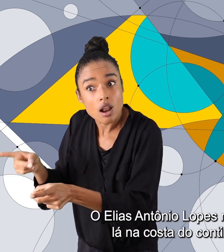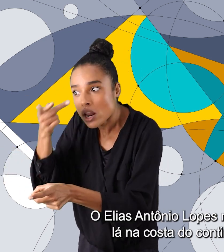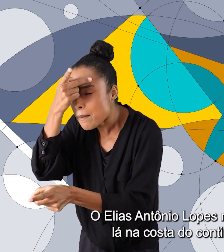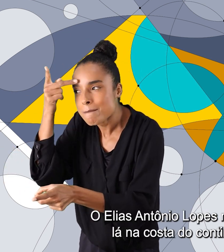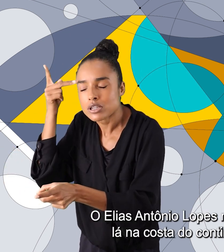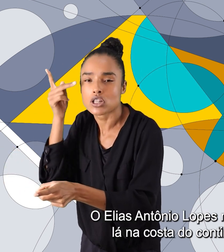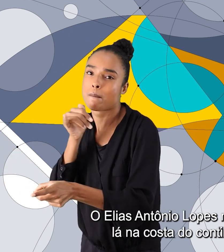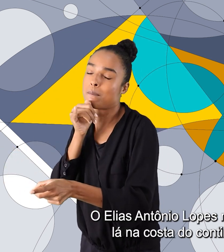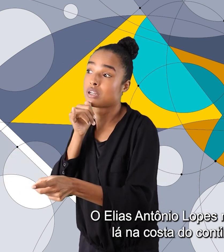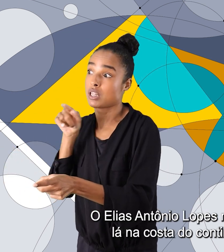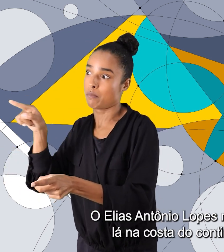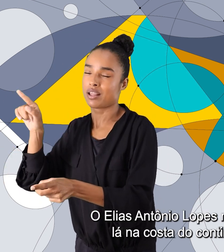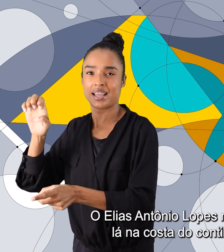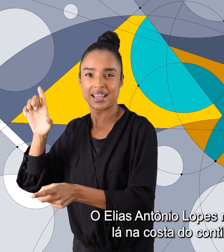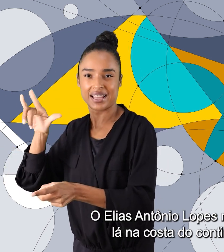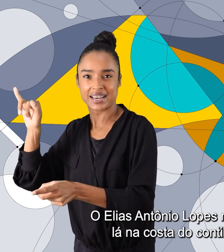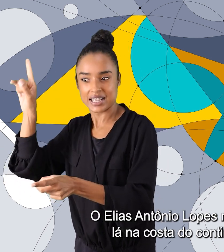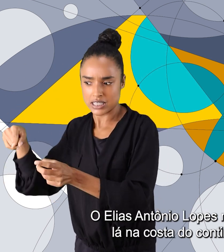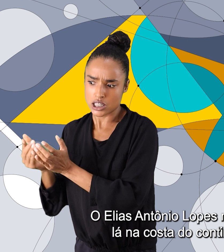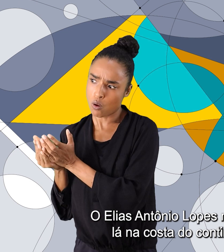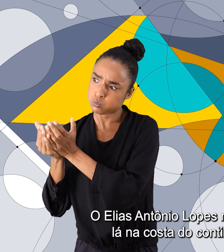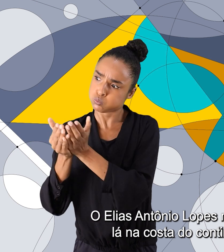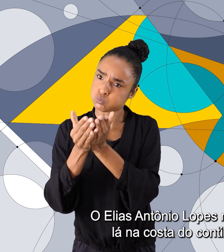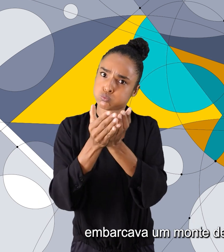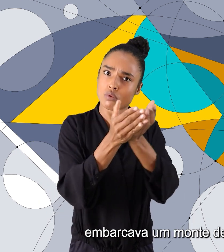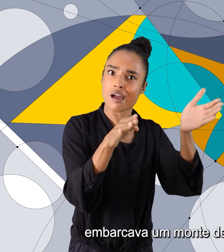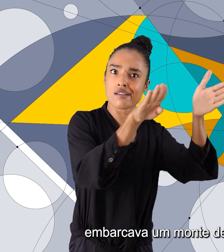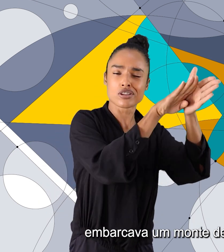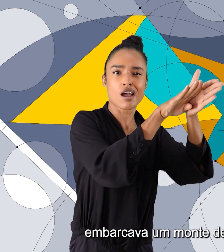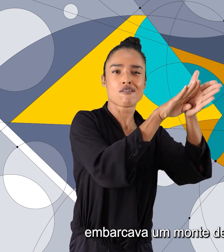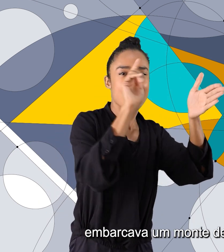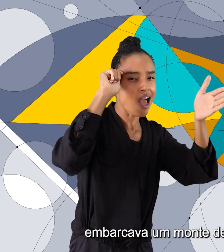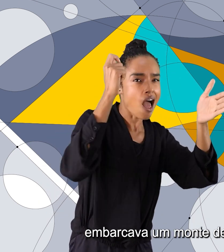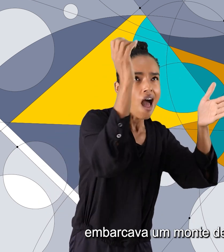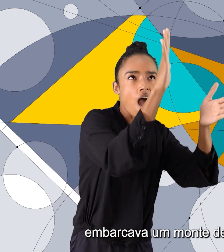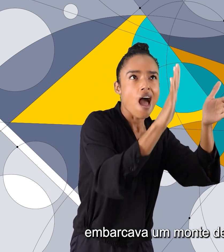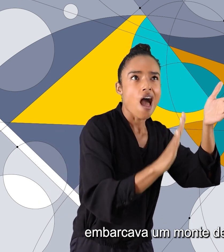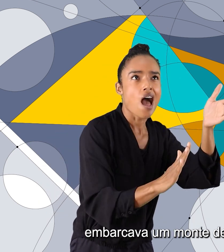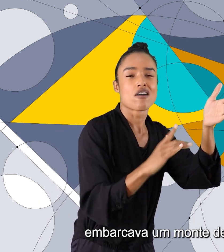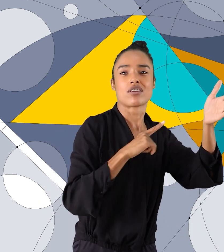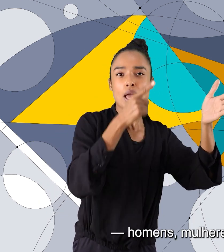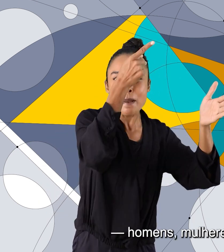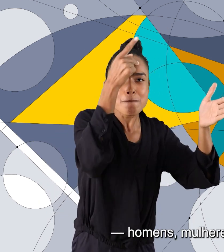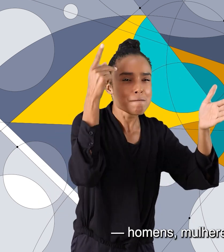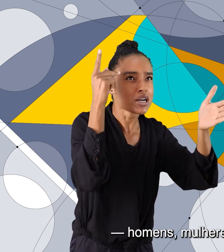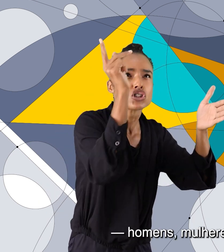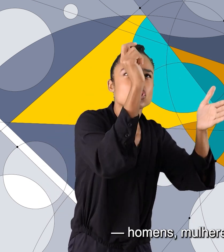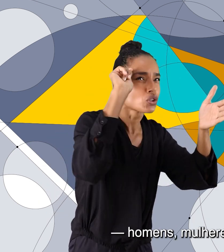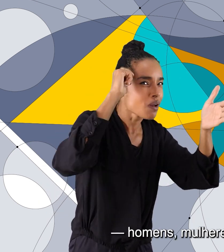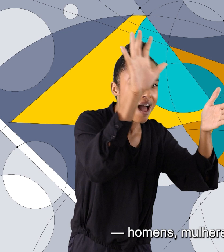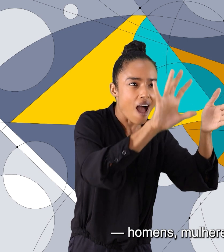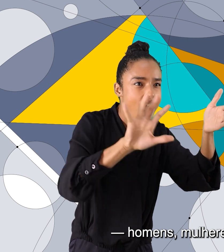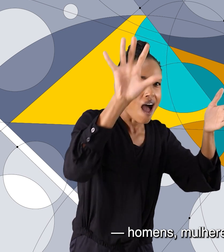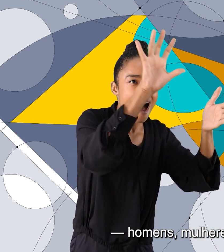Antônio Lopes mandava um navio lá na costa do continente africano, embarcava um monte de gente acorrentada, homens,